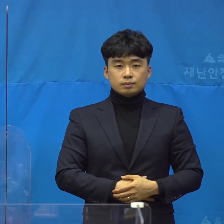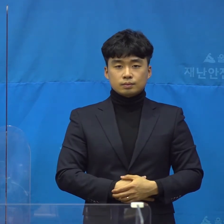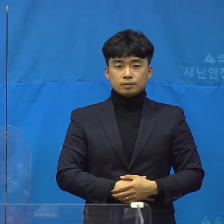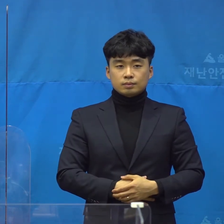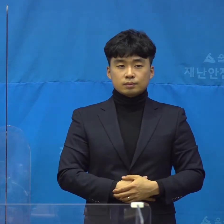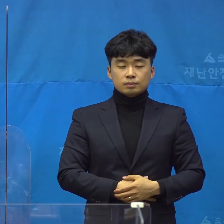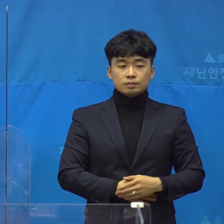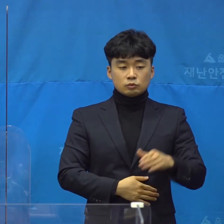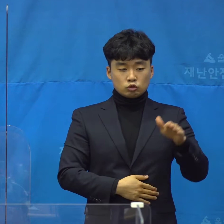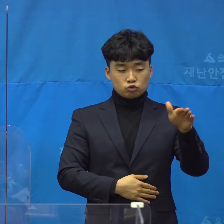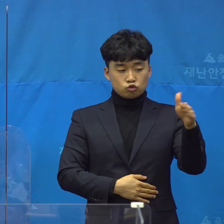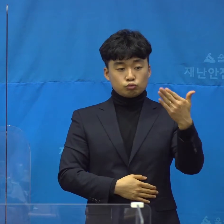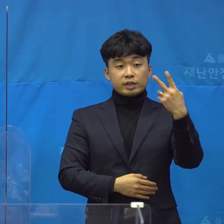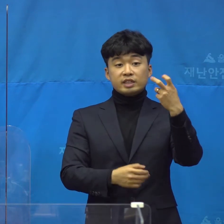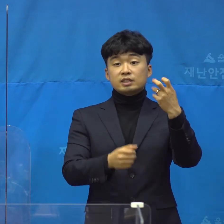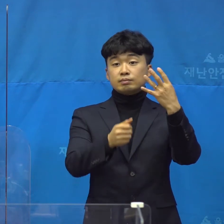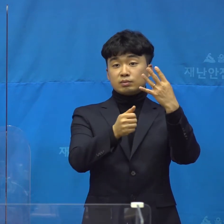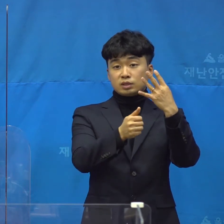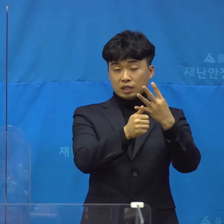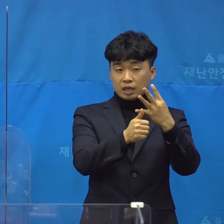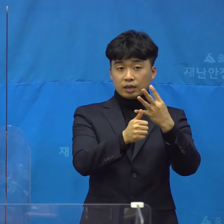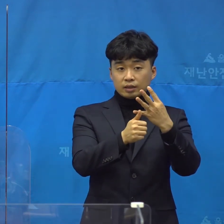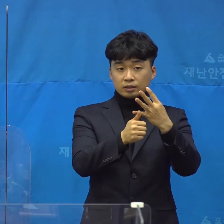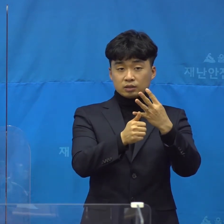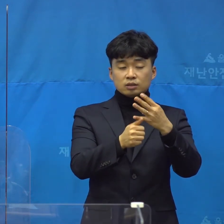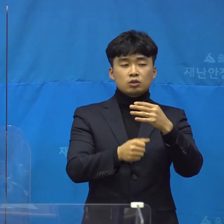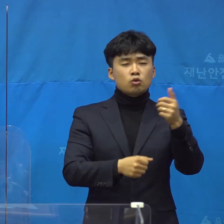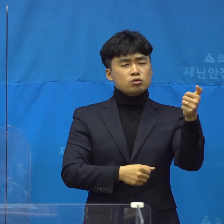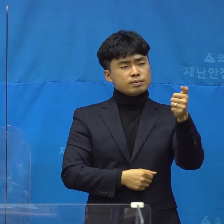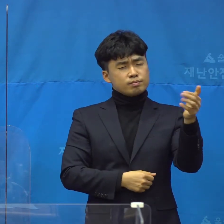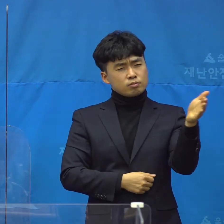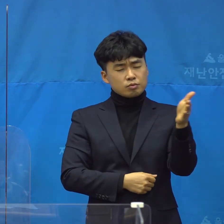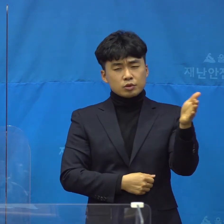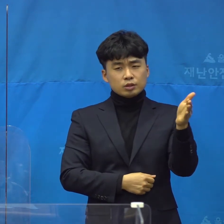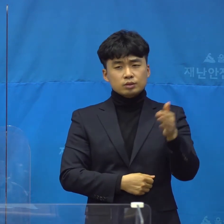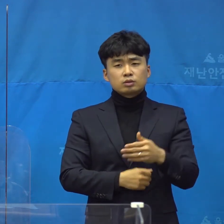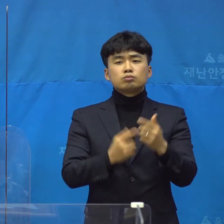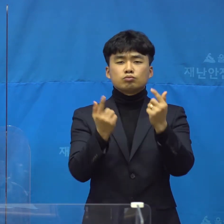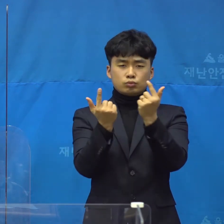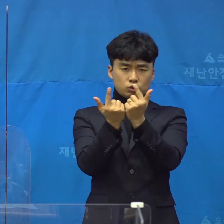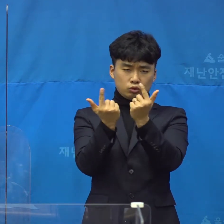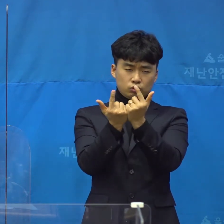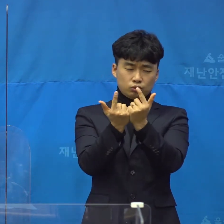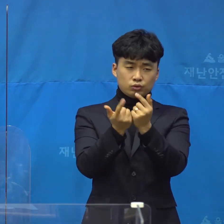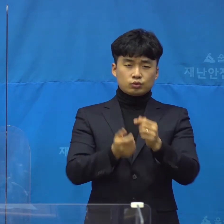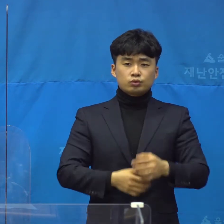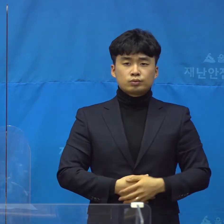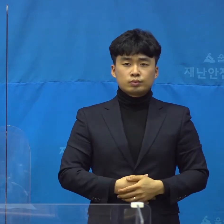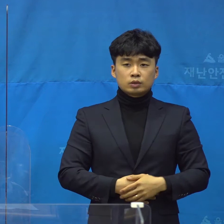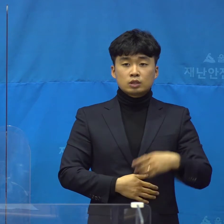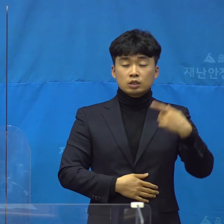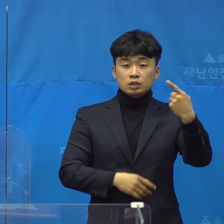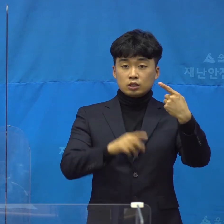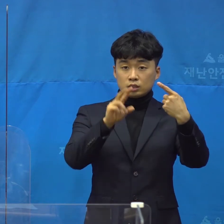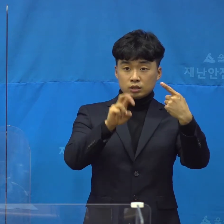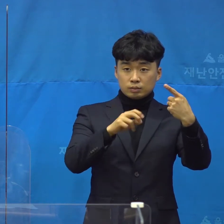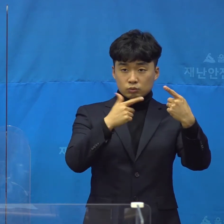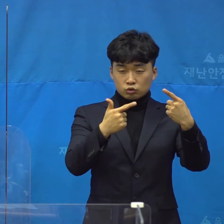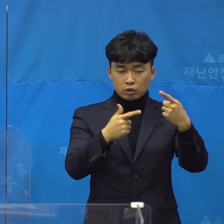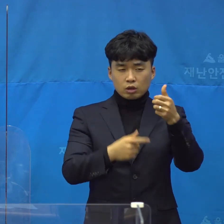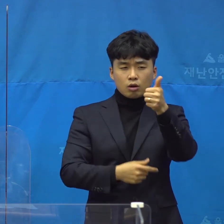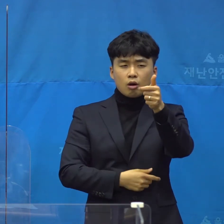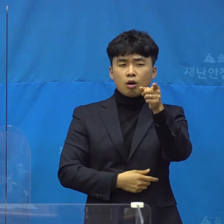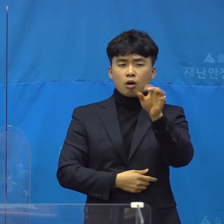울산 924번 확진자 현황입니다. 50대로 울산 북부 거주자입니다. 1월 26일